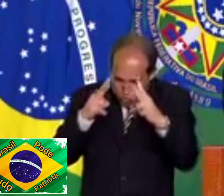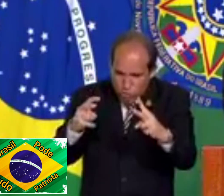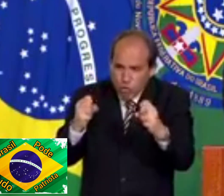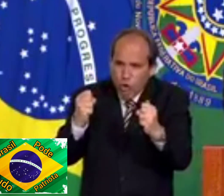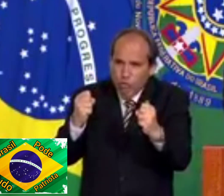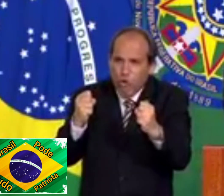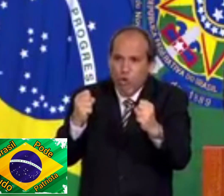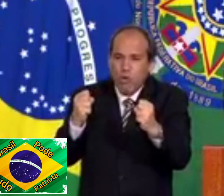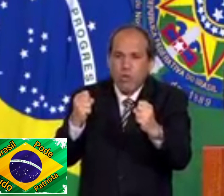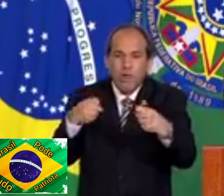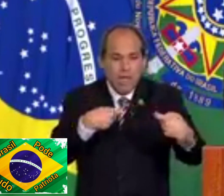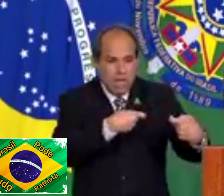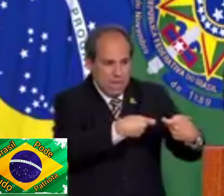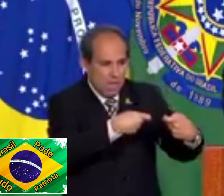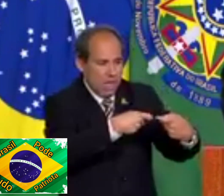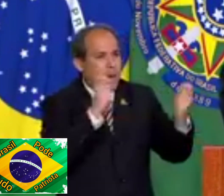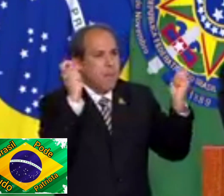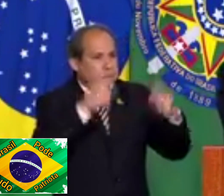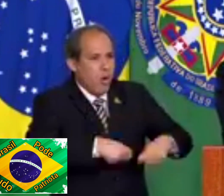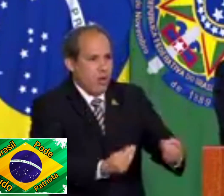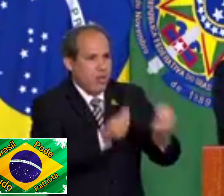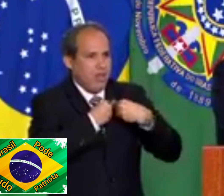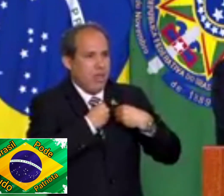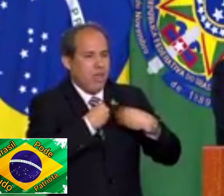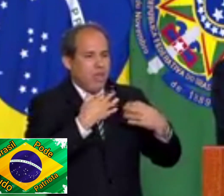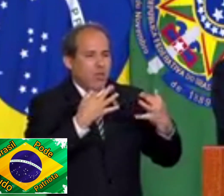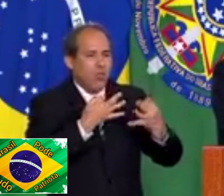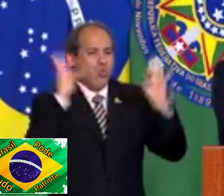só nos causa dor. Porém,